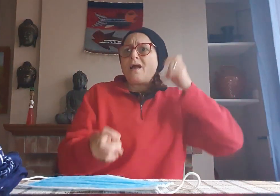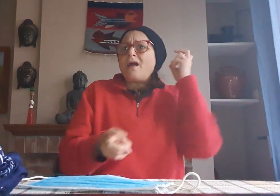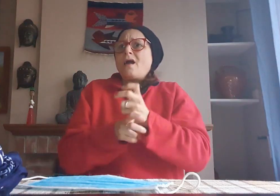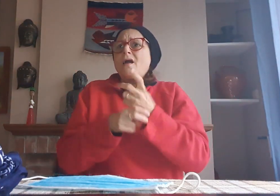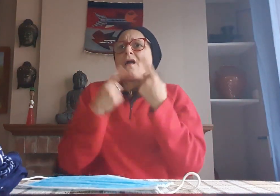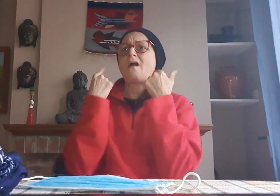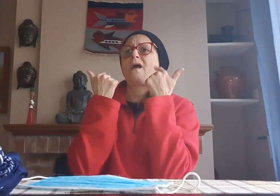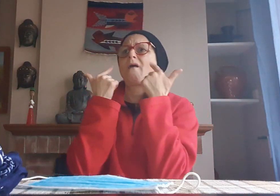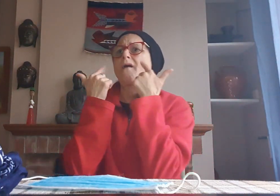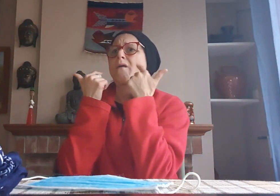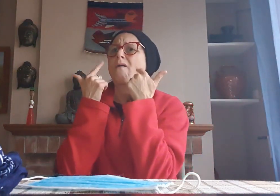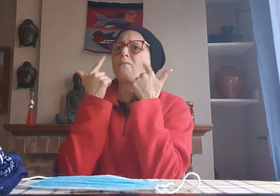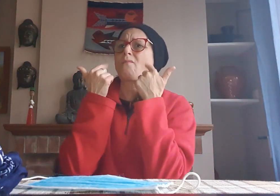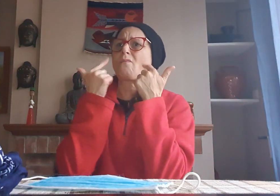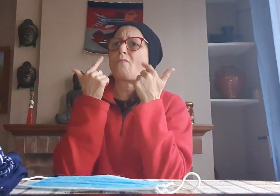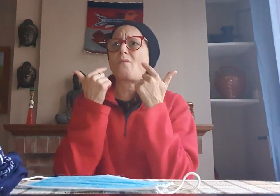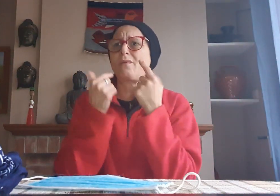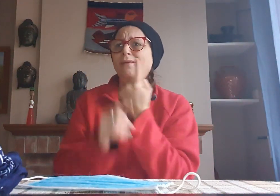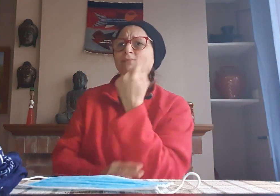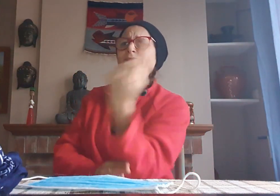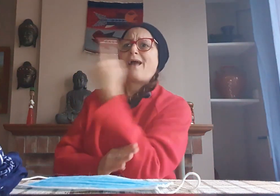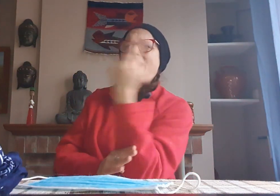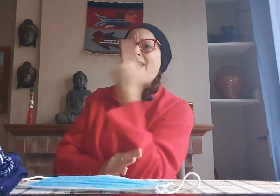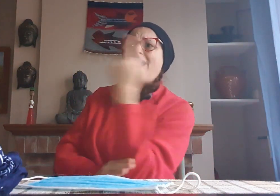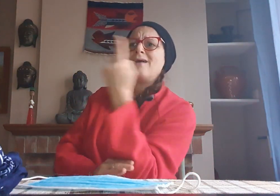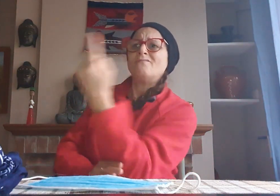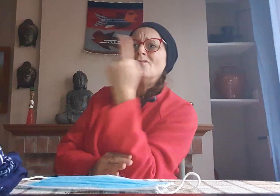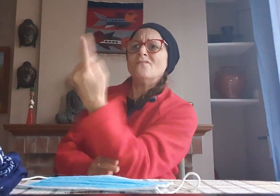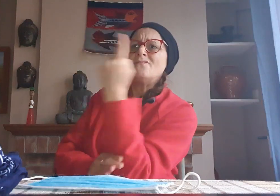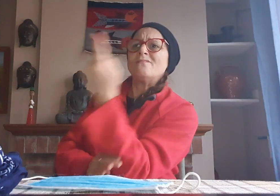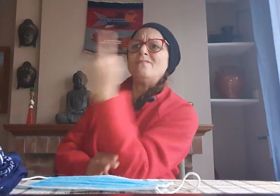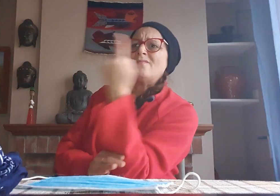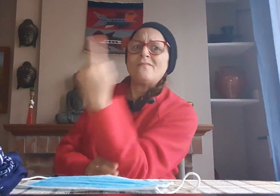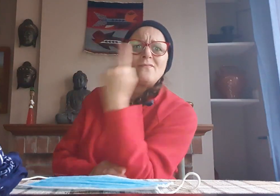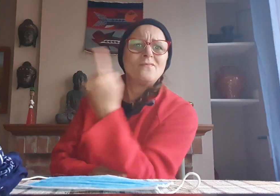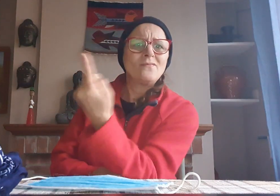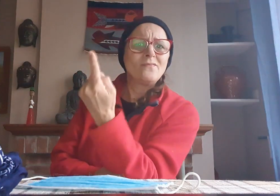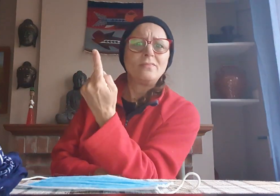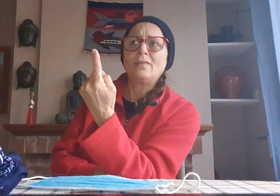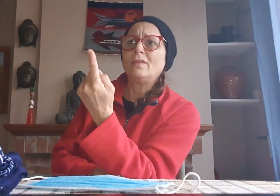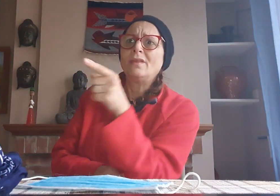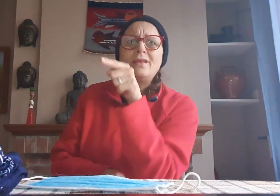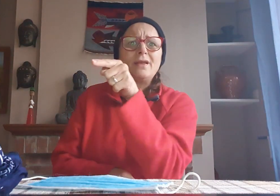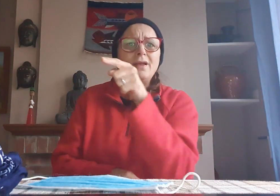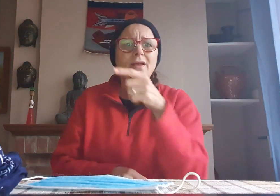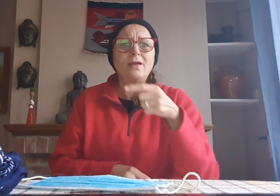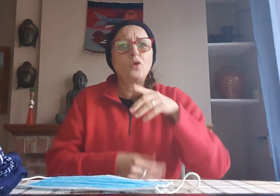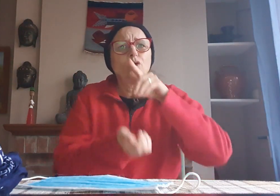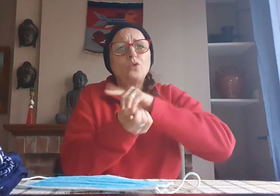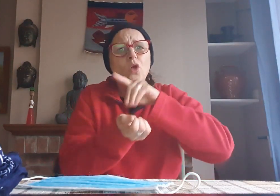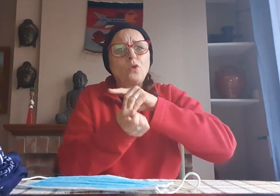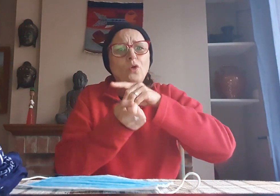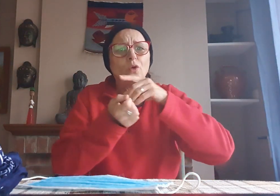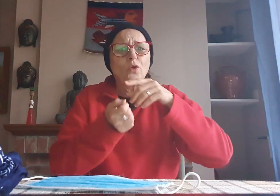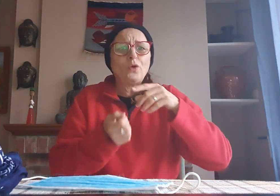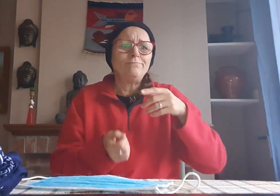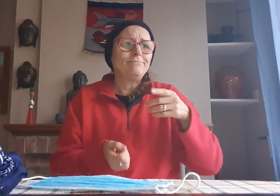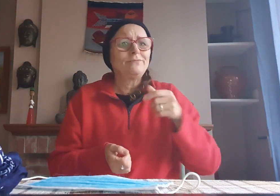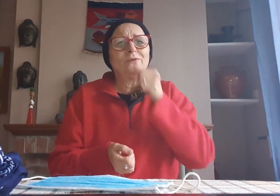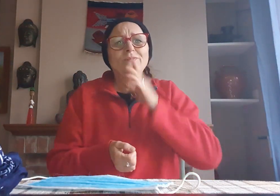alquilar la casa mientras estáis fuera? ¿Crees que 250.000 es una cantidad que esté dentro del presupuesto? Sin duda. Genial. A ver, un cuarto de